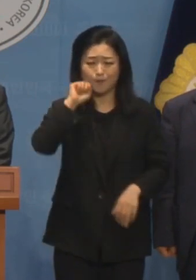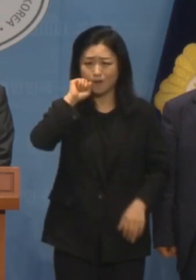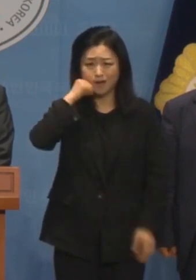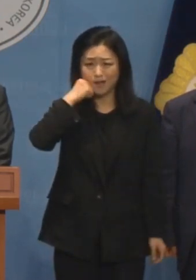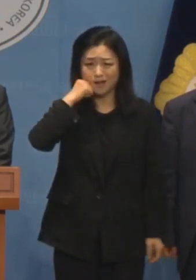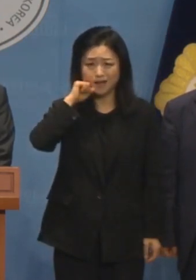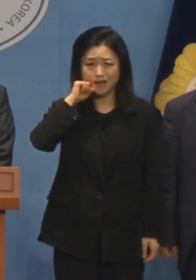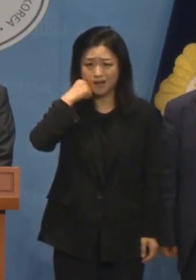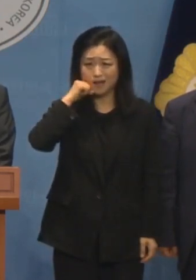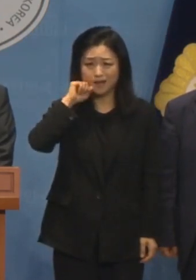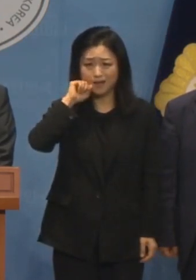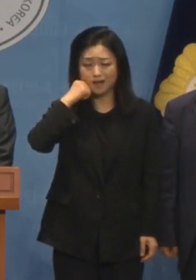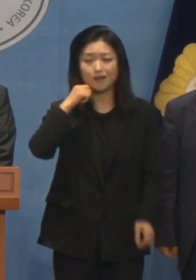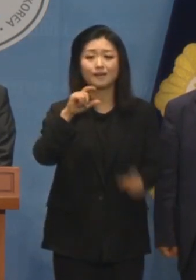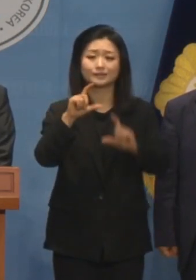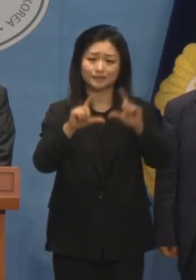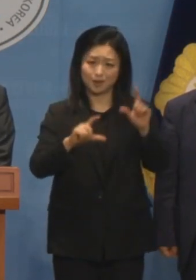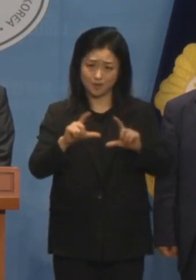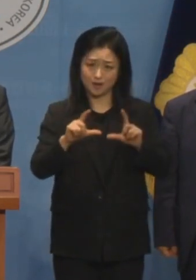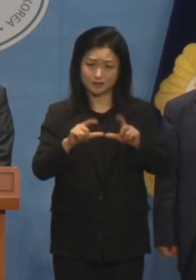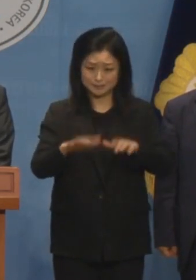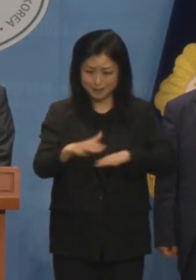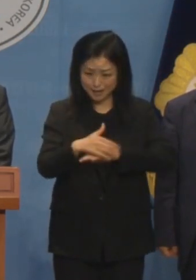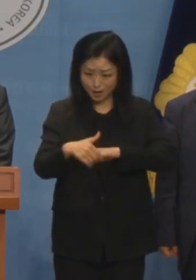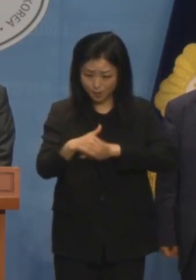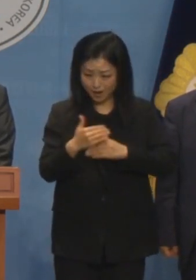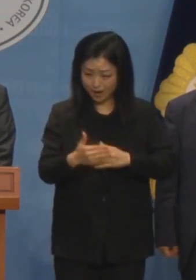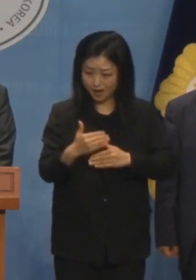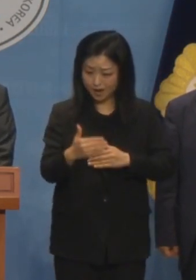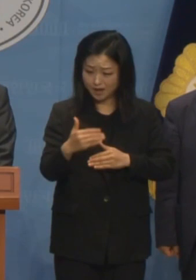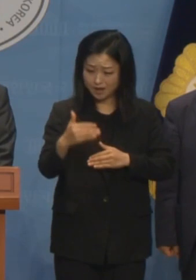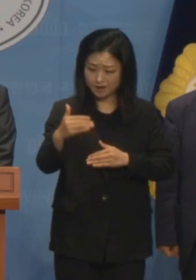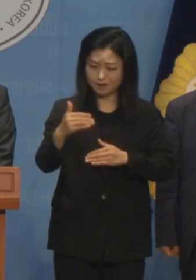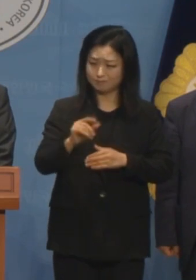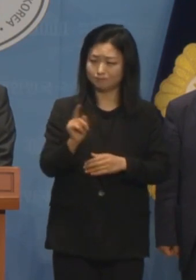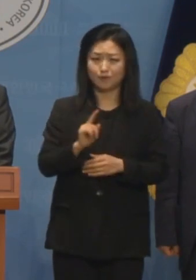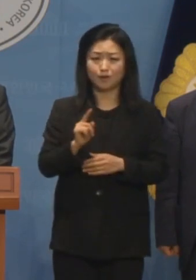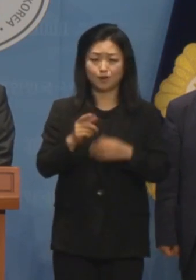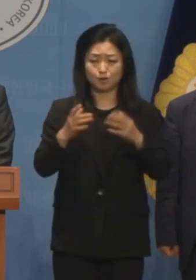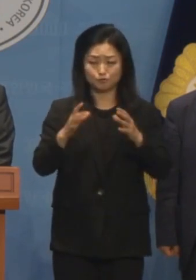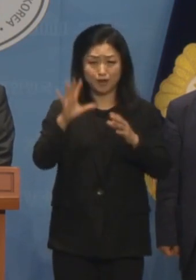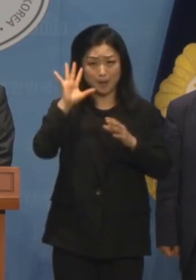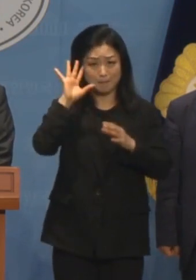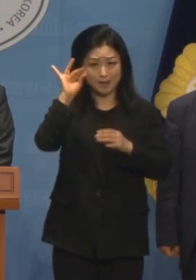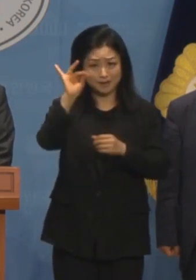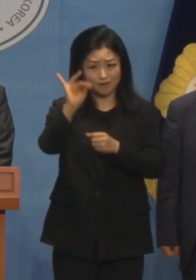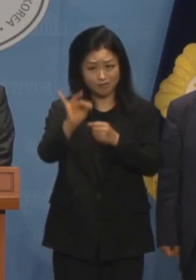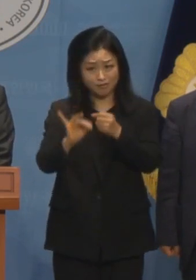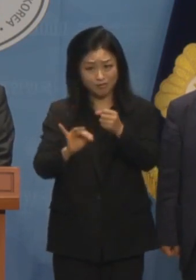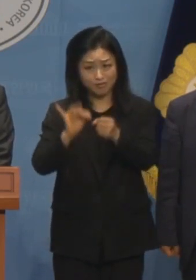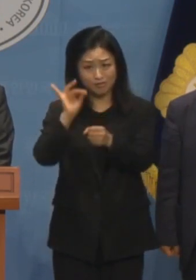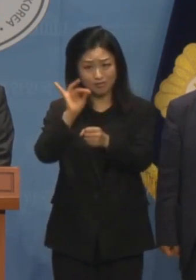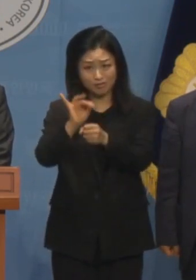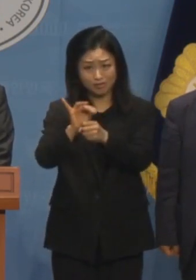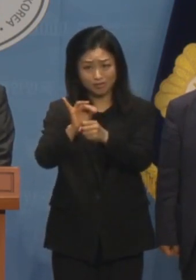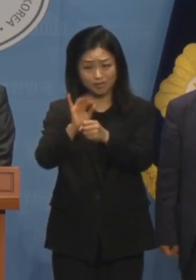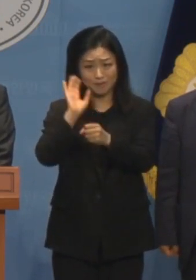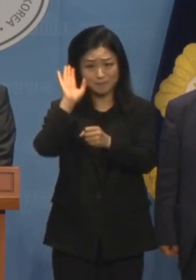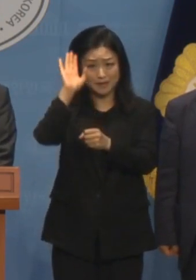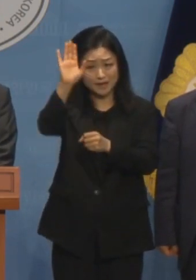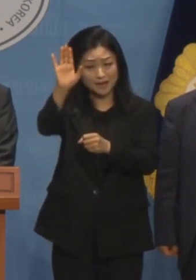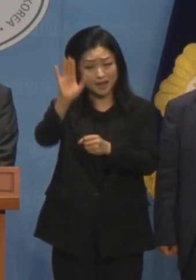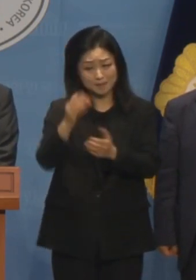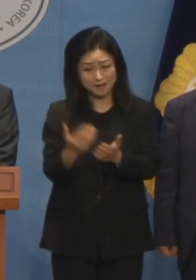지금 이렇게 진행되고 있는 이 계획이 과연 이 국가 100년 대계가 될지